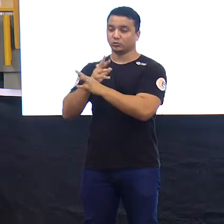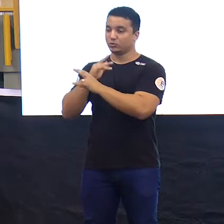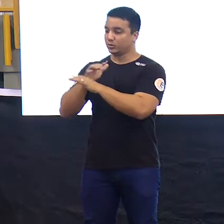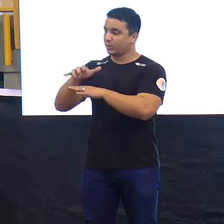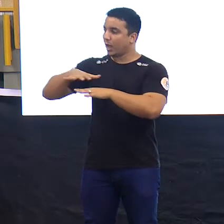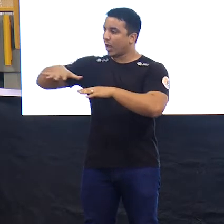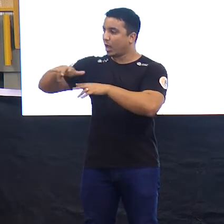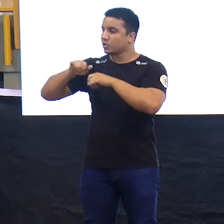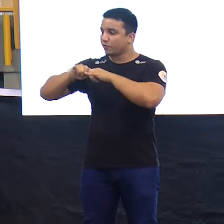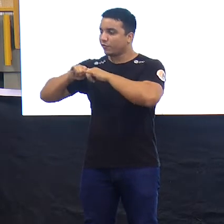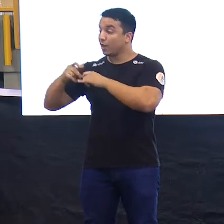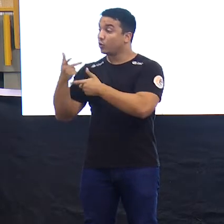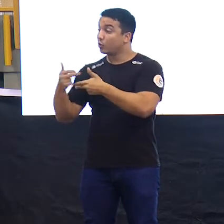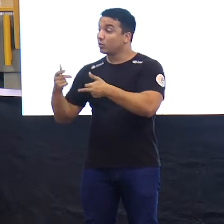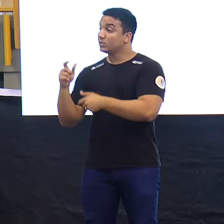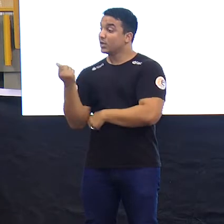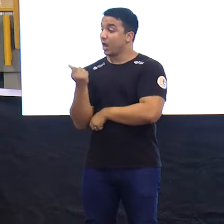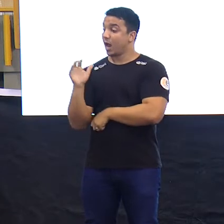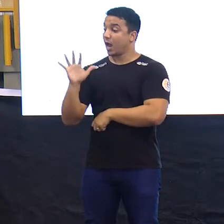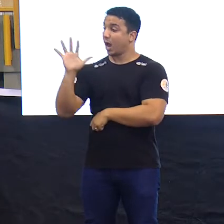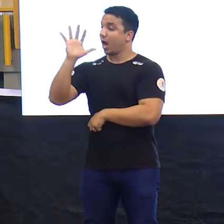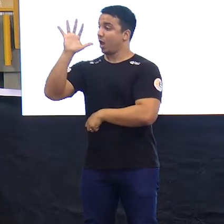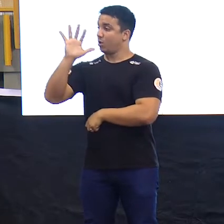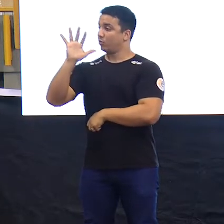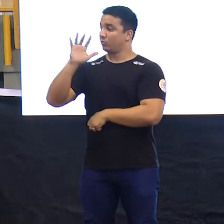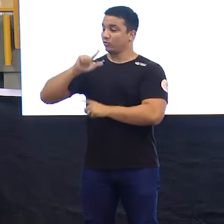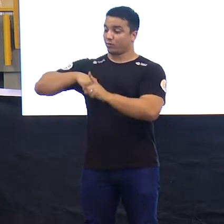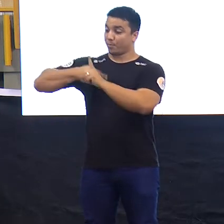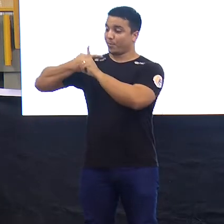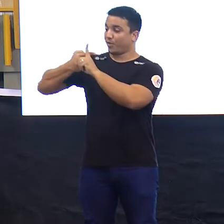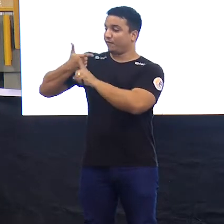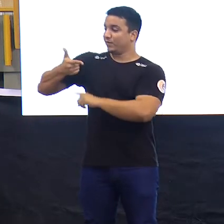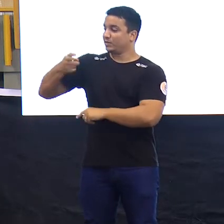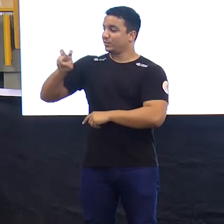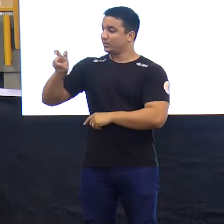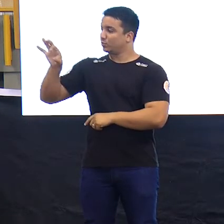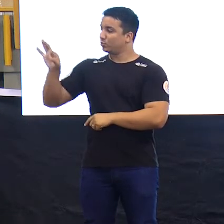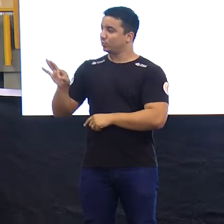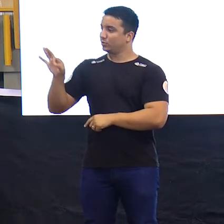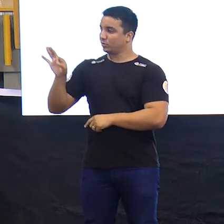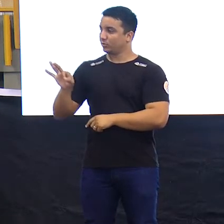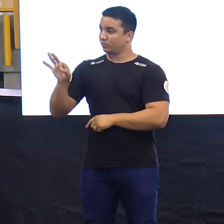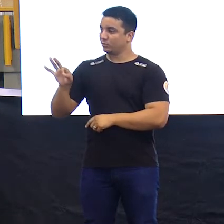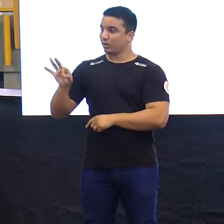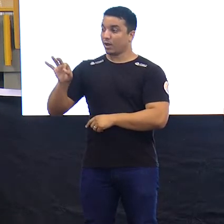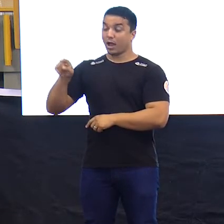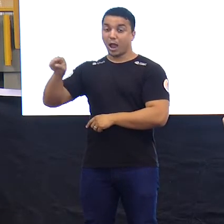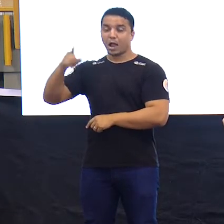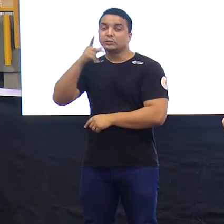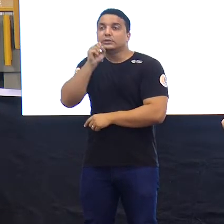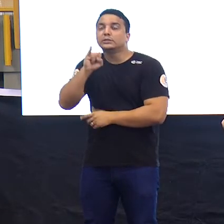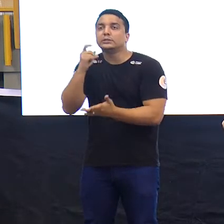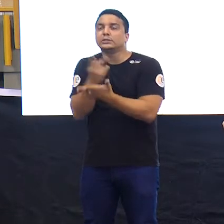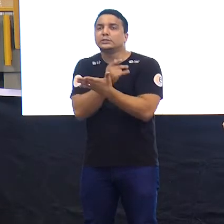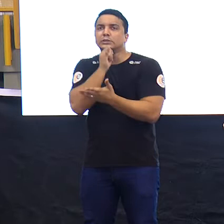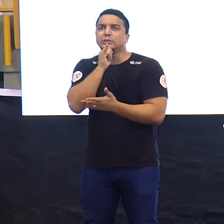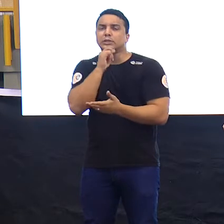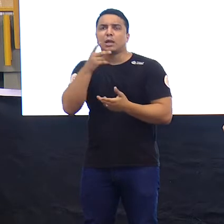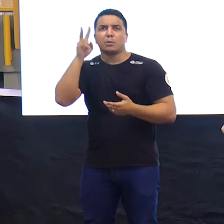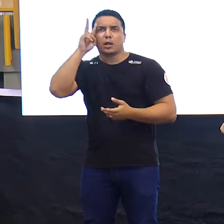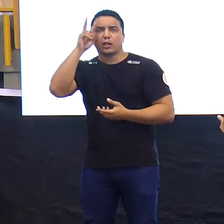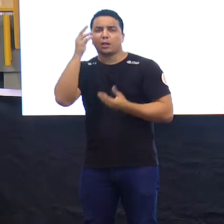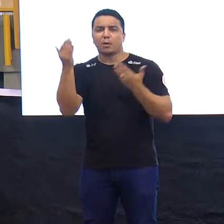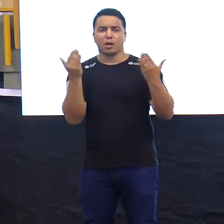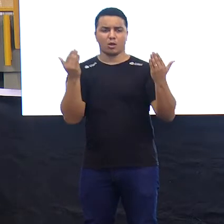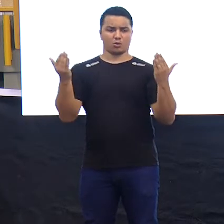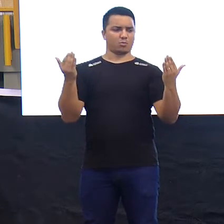as coisas que ele comprava no supermercado aumentaram 25%. Então, na prática,